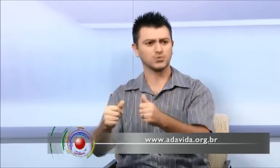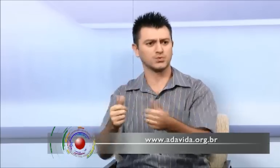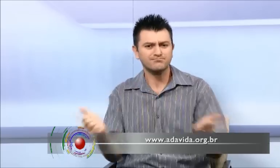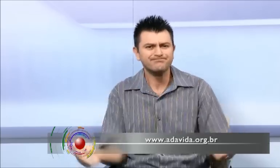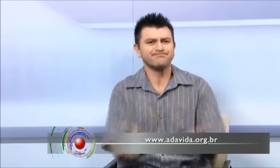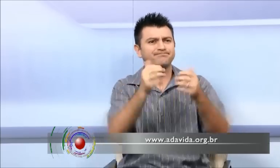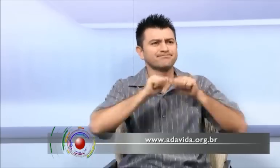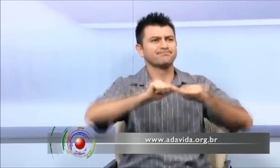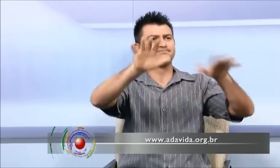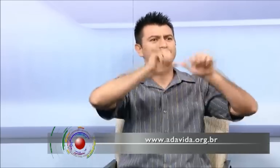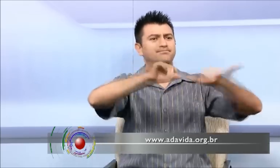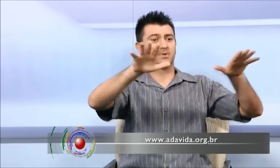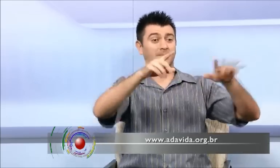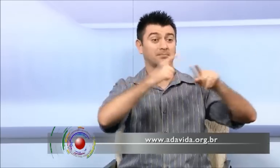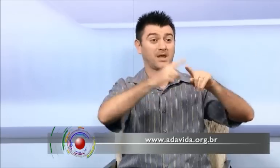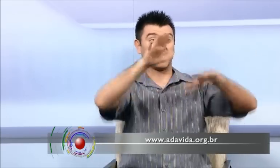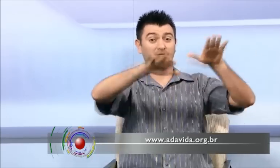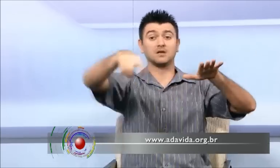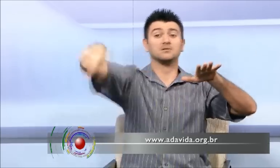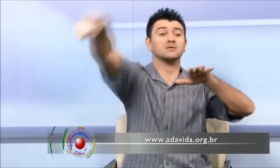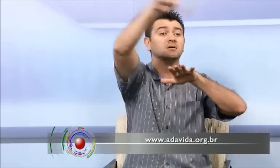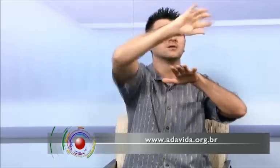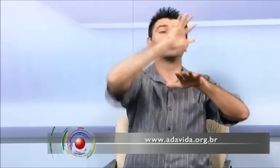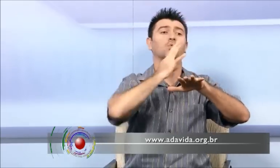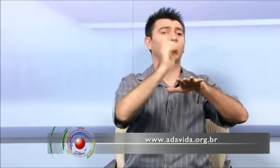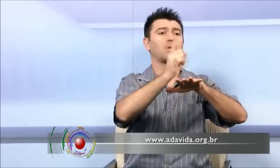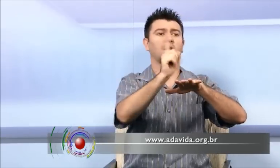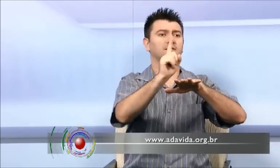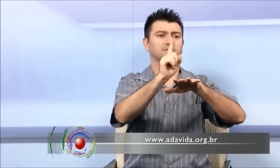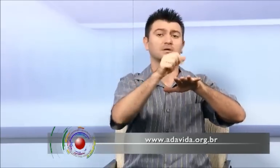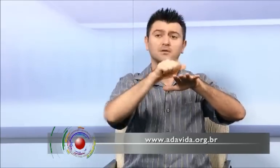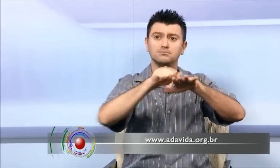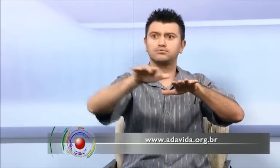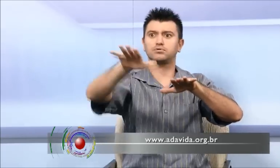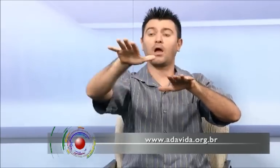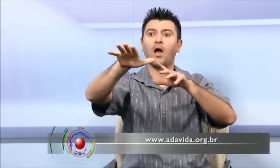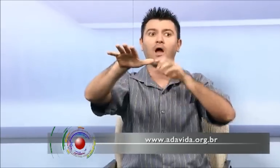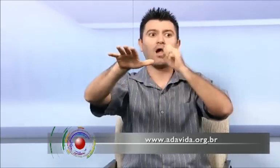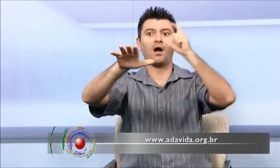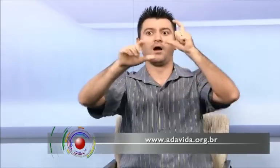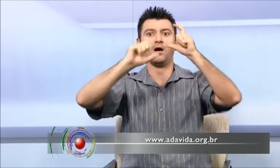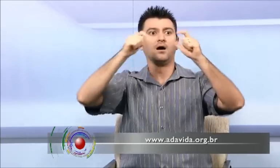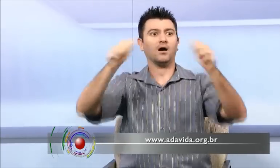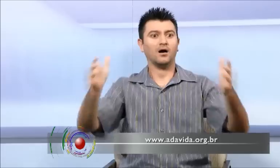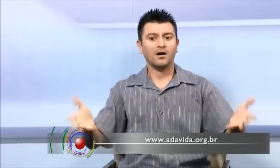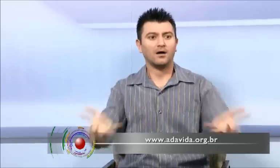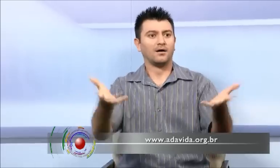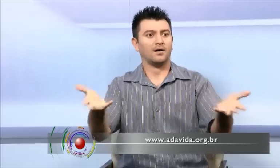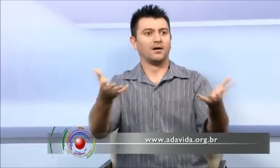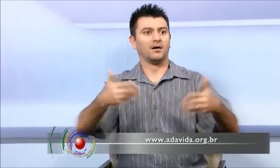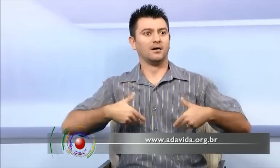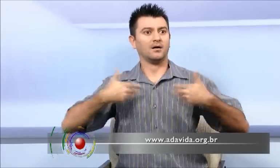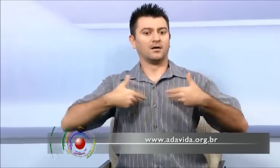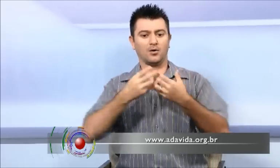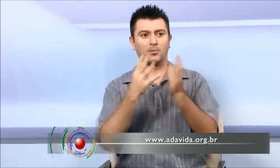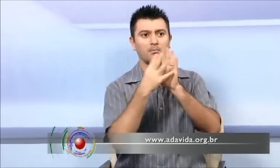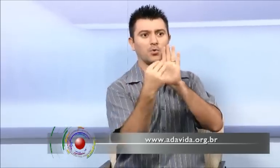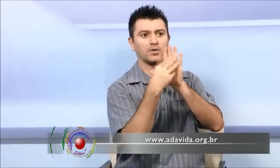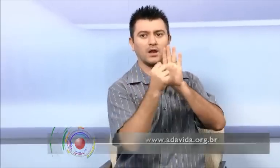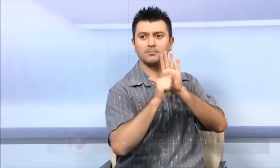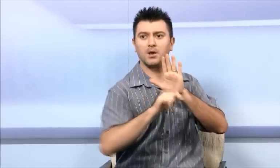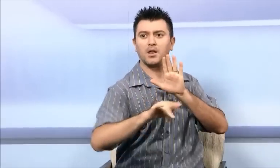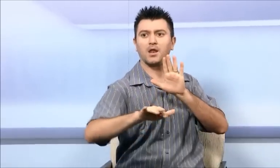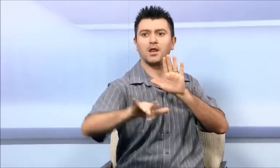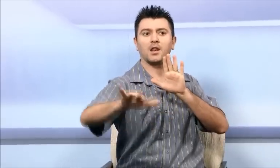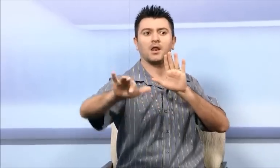cultura dele, como que é esse mundo. Precisa ser divulgado isso para toda a sociedade. As pessoas não conhecem. E a partir do momento que elas começam